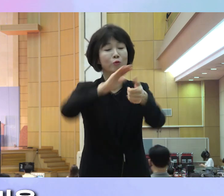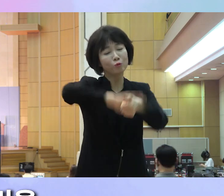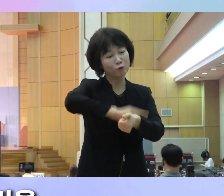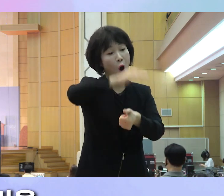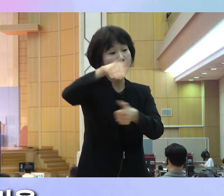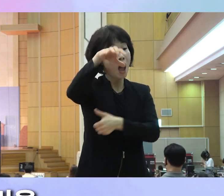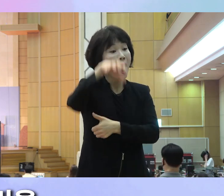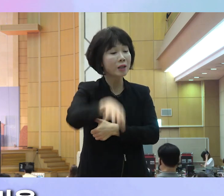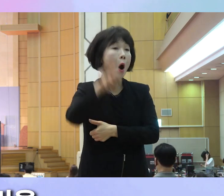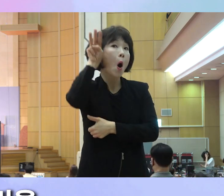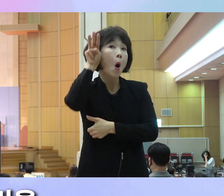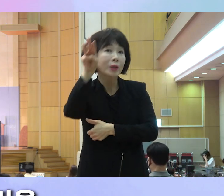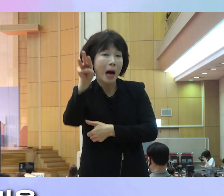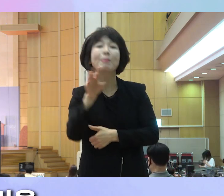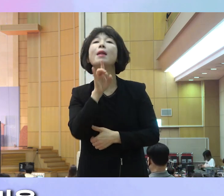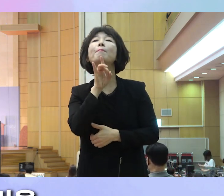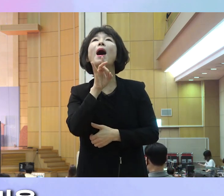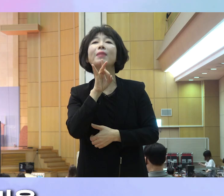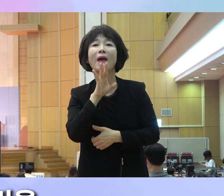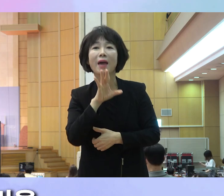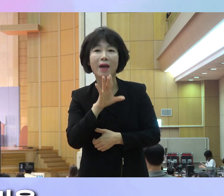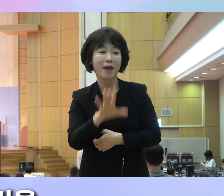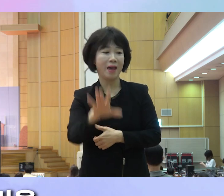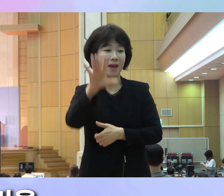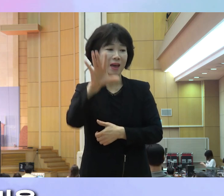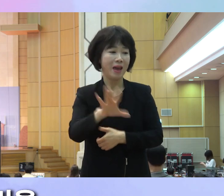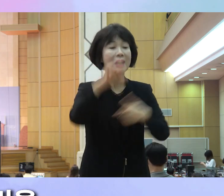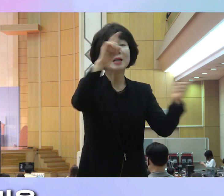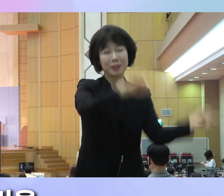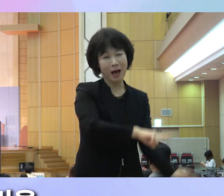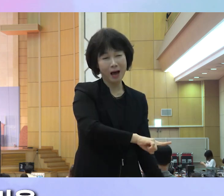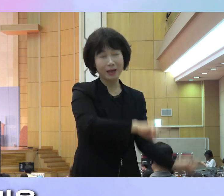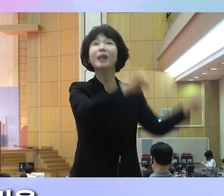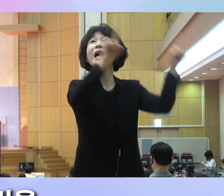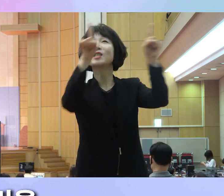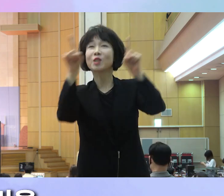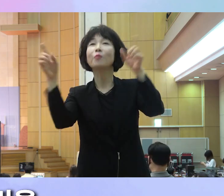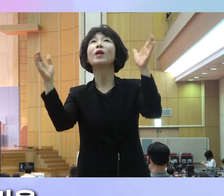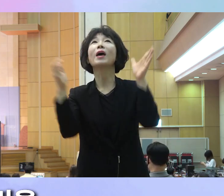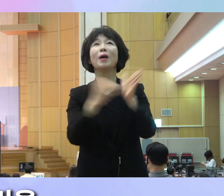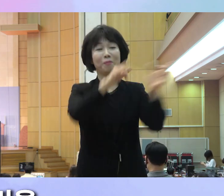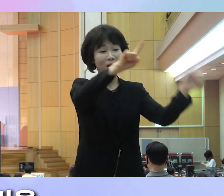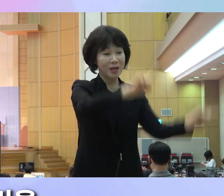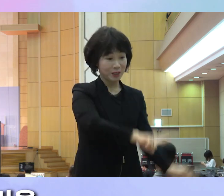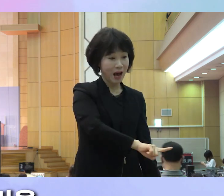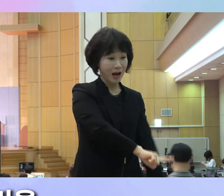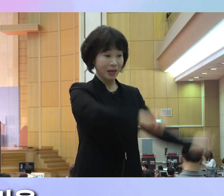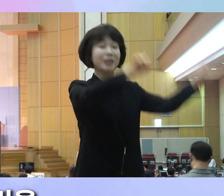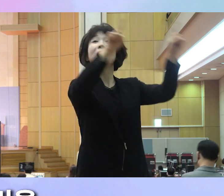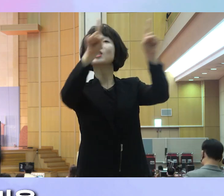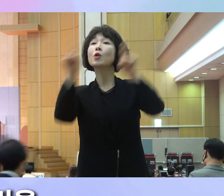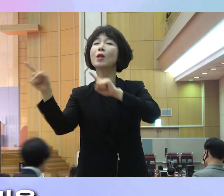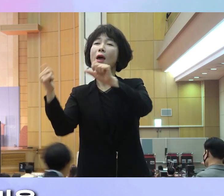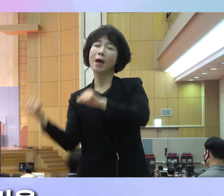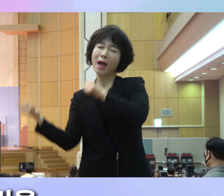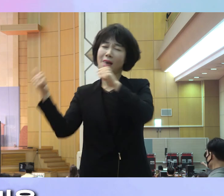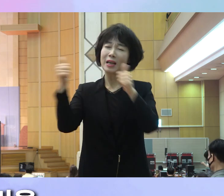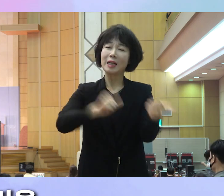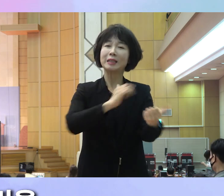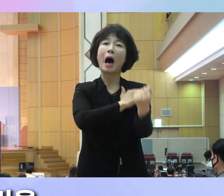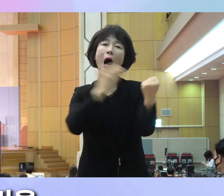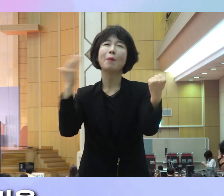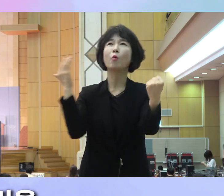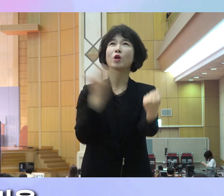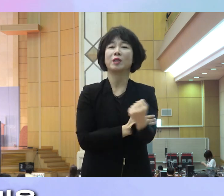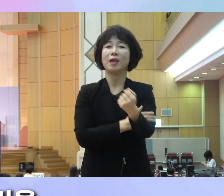부활하셨네, 무덤에서 3일 만에 살아나셨네,